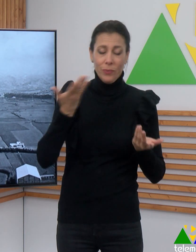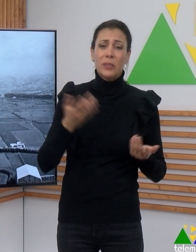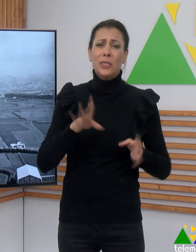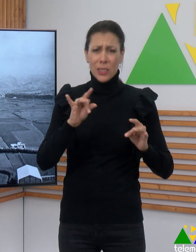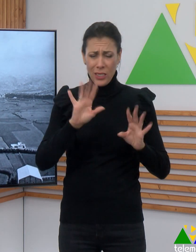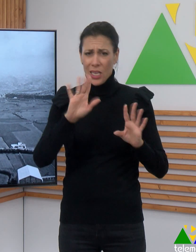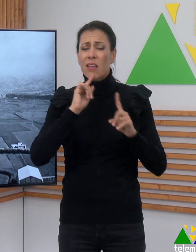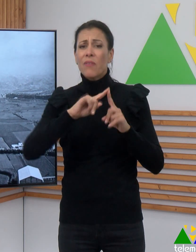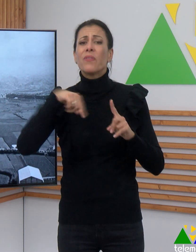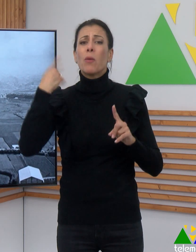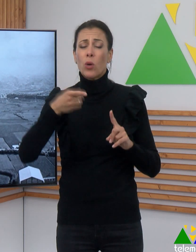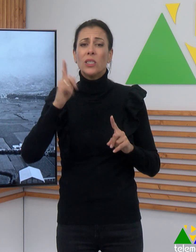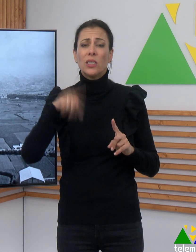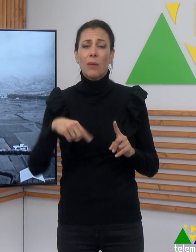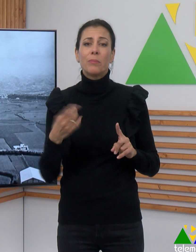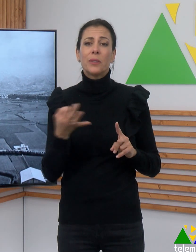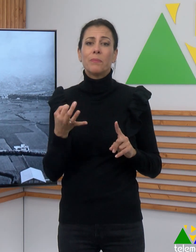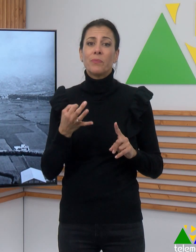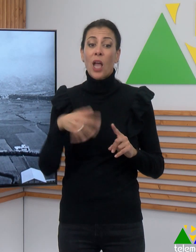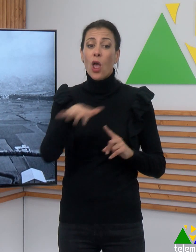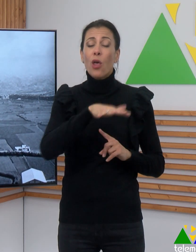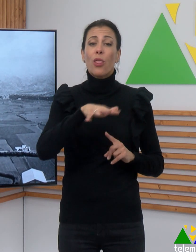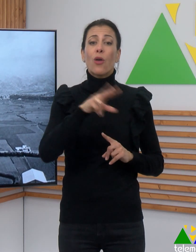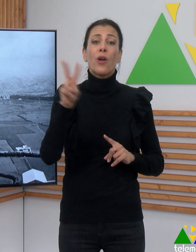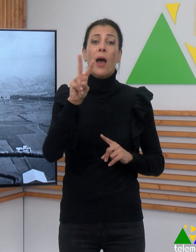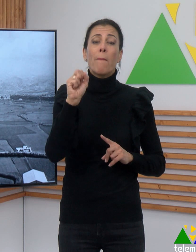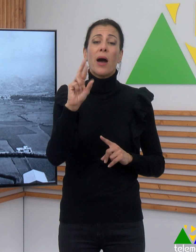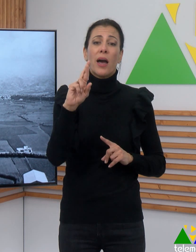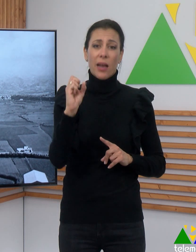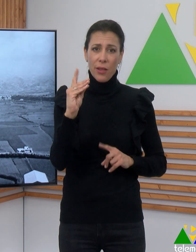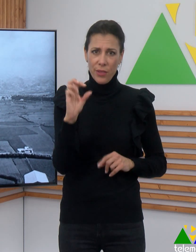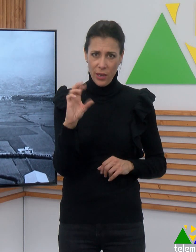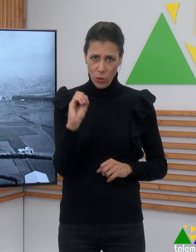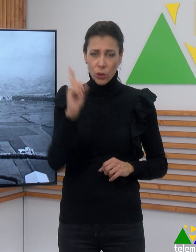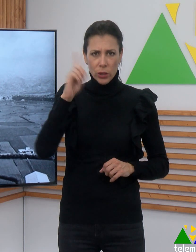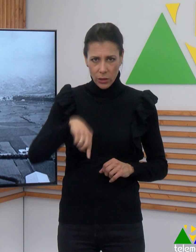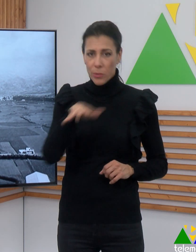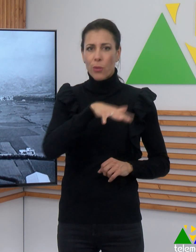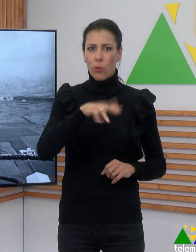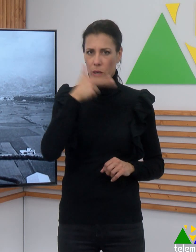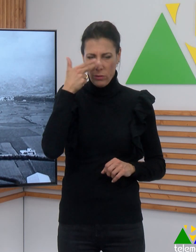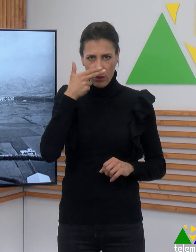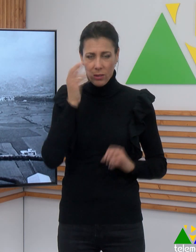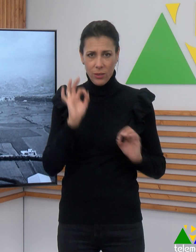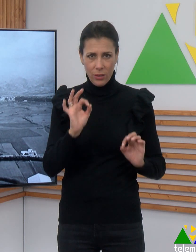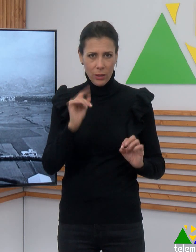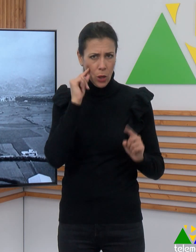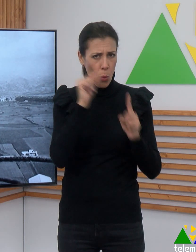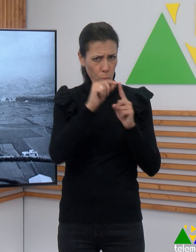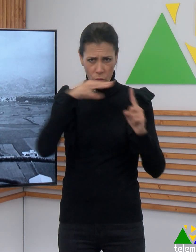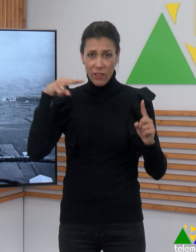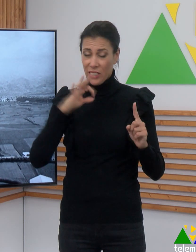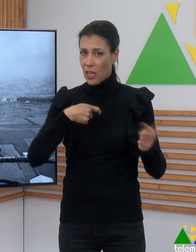después también que la zona del Varadero también se convierte en una zona bastante interesante desde el punto de vista comercial,